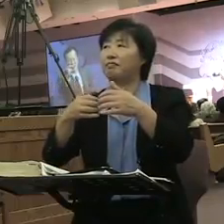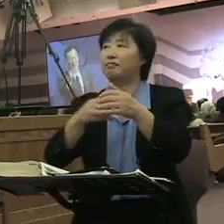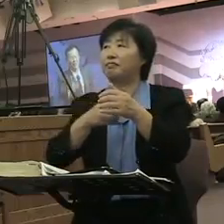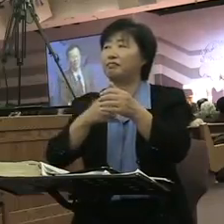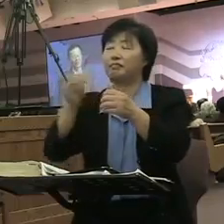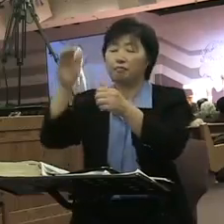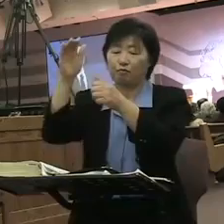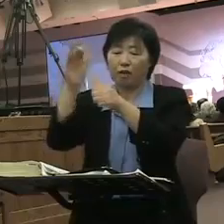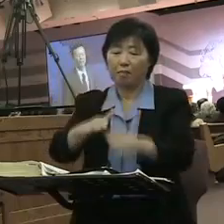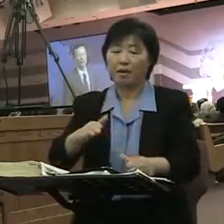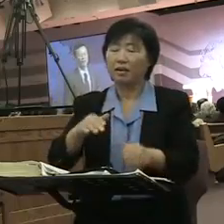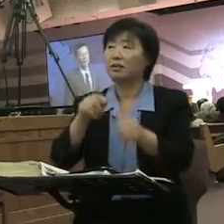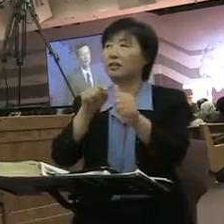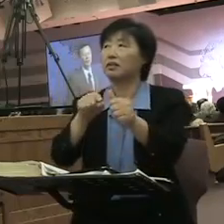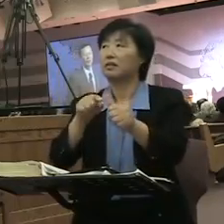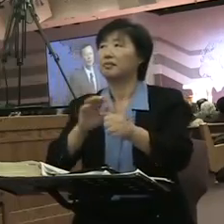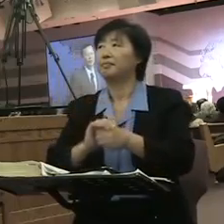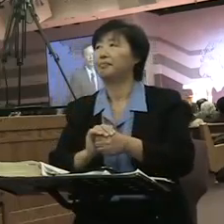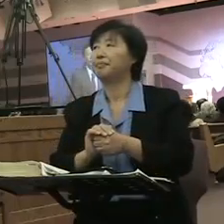패배시키다.